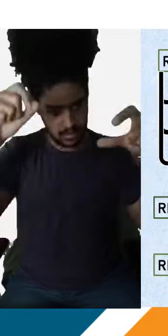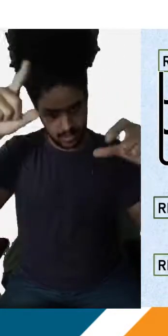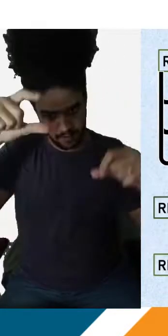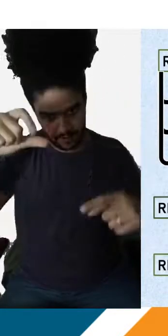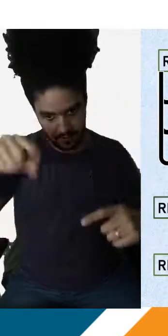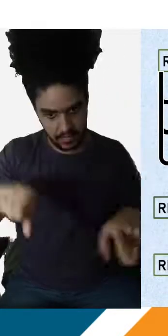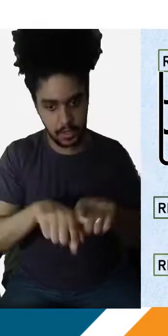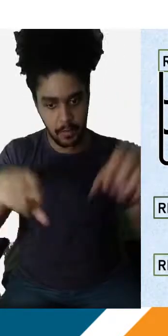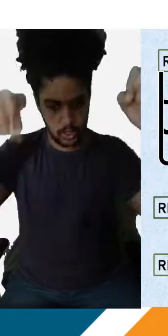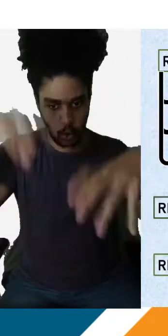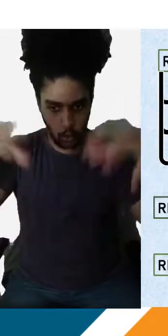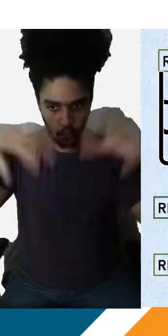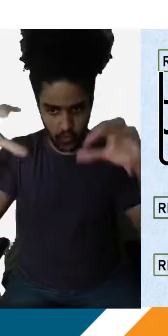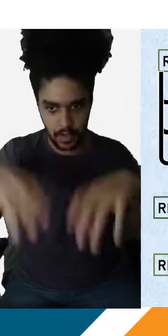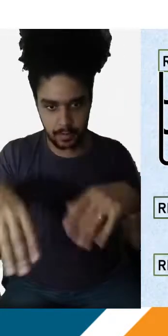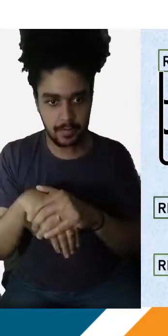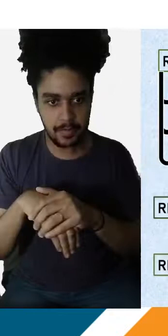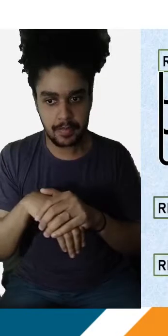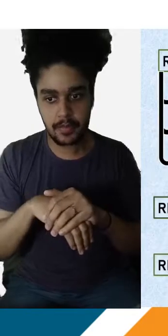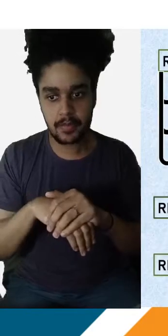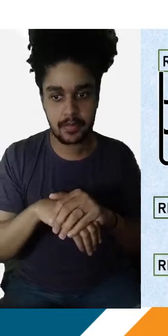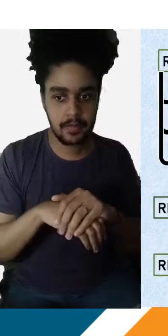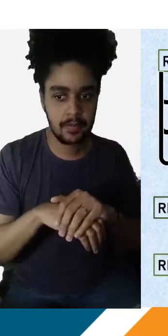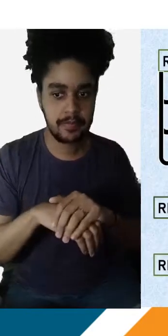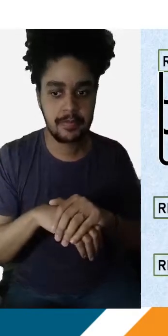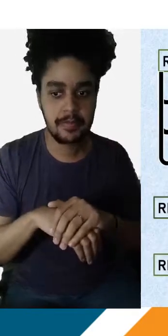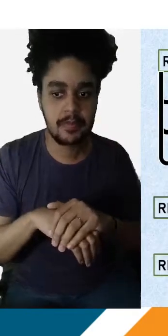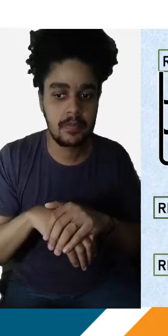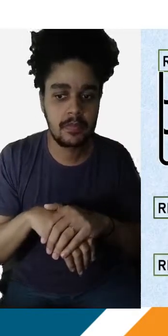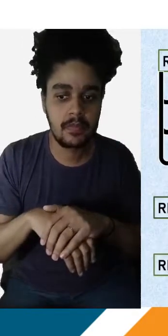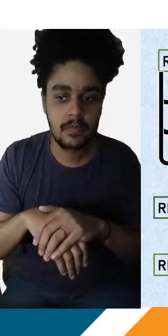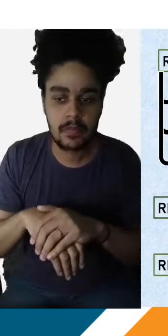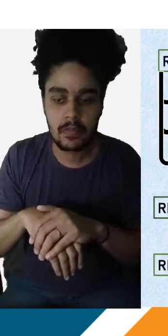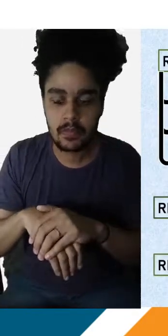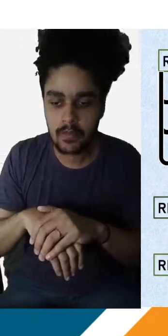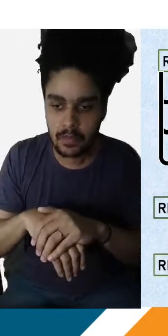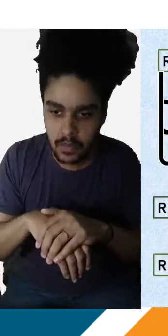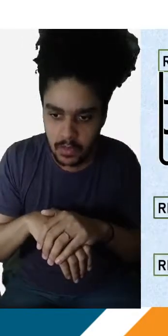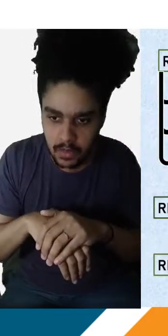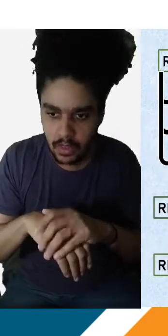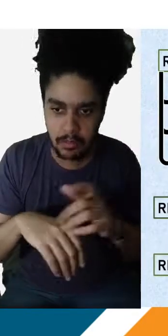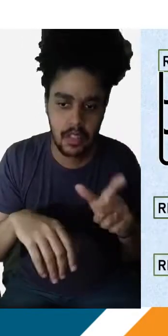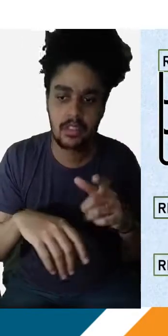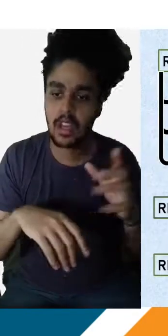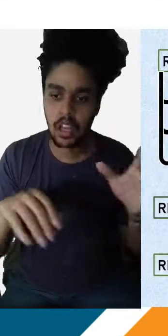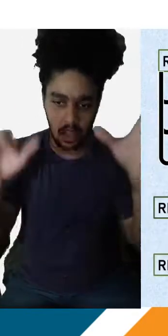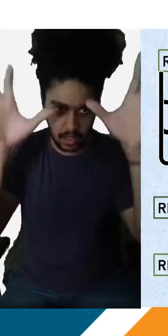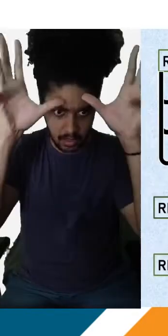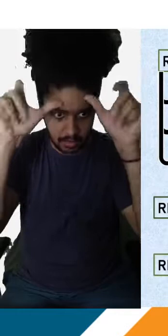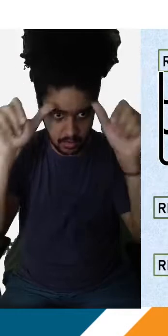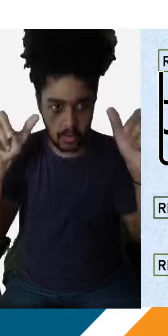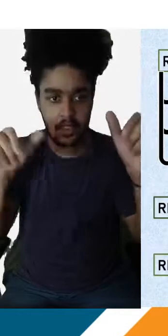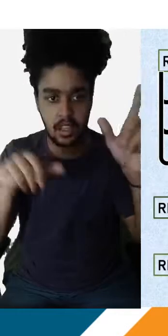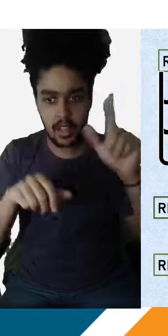Um exemplo do misto é justamente o Rio Amazonas. Ué, pera lá, o Rio Amazonas é nival? É nival